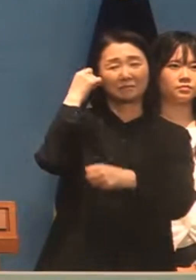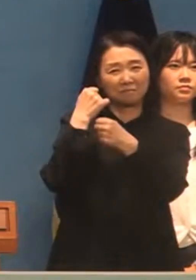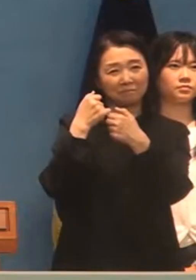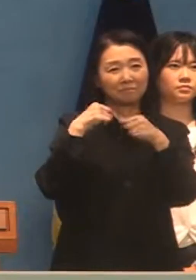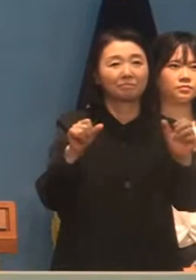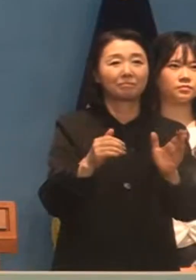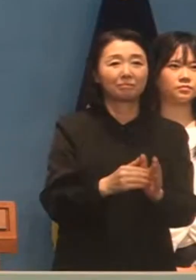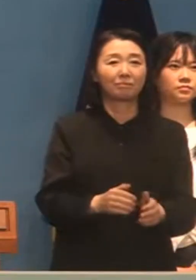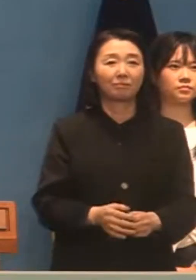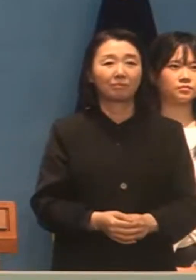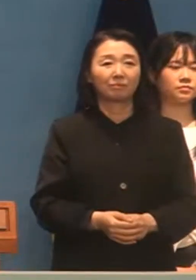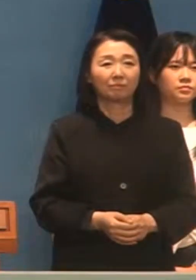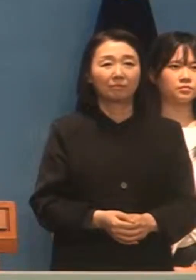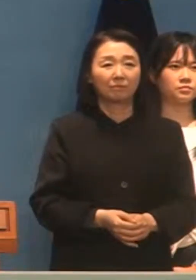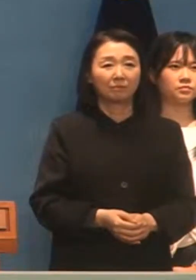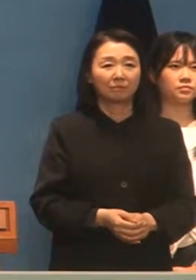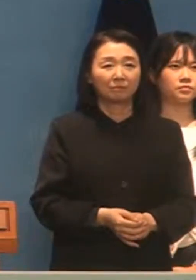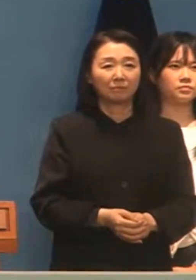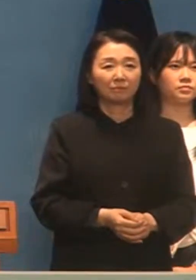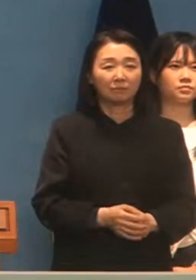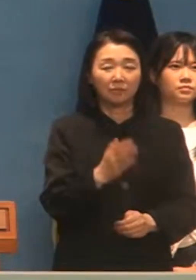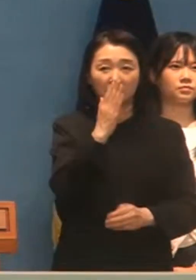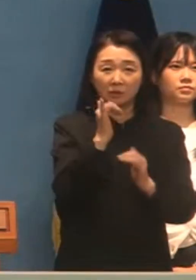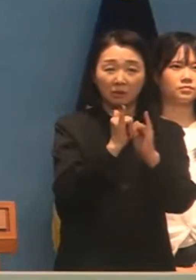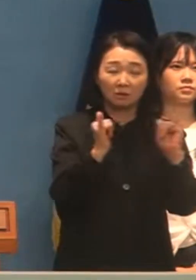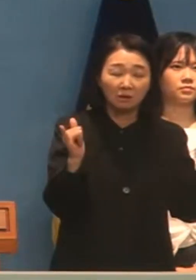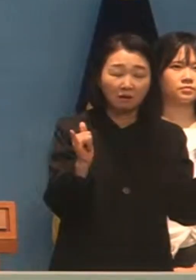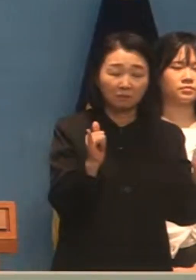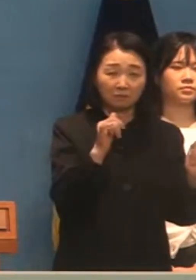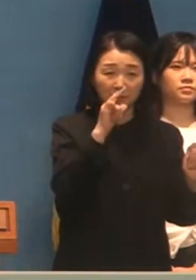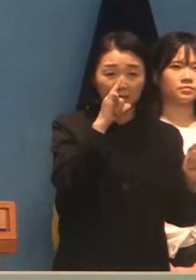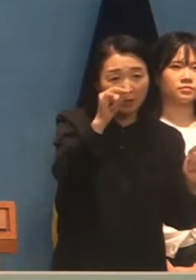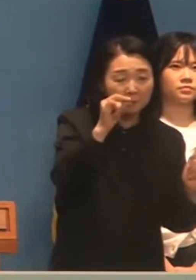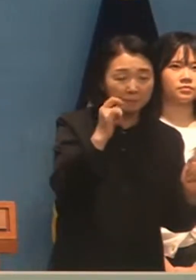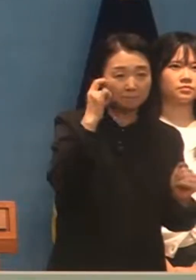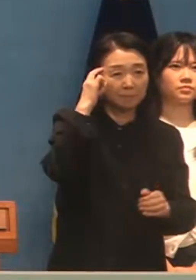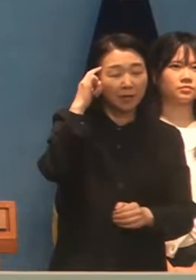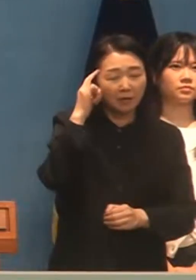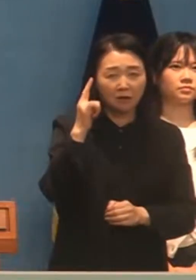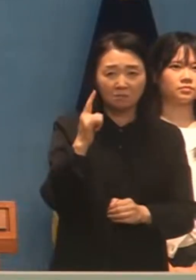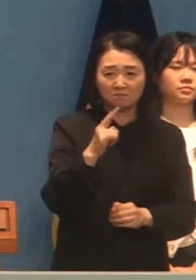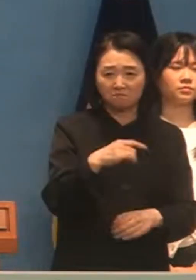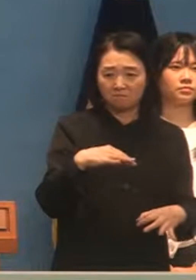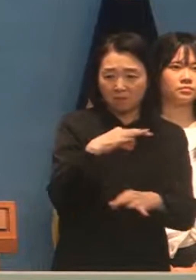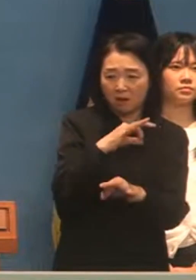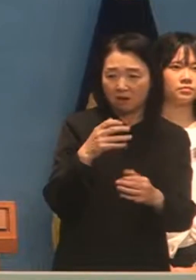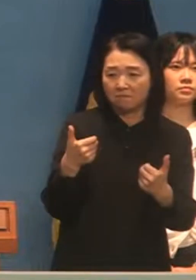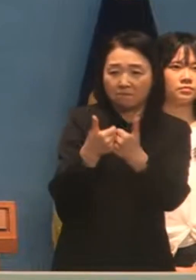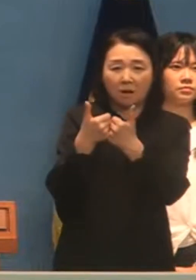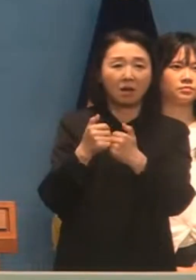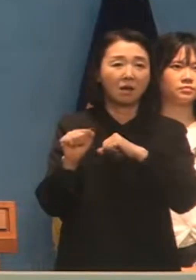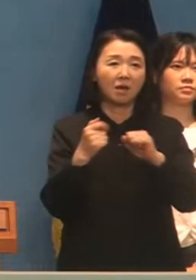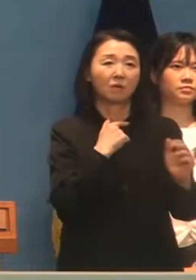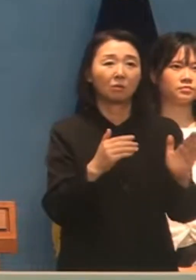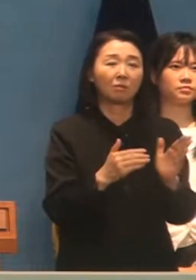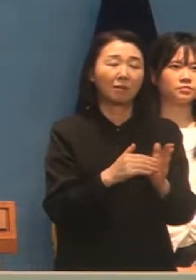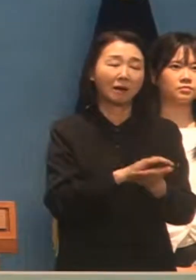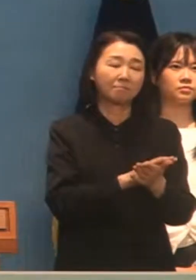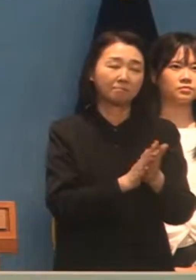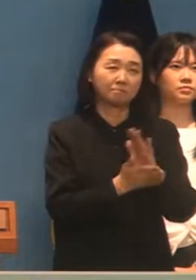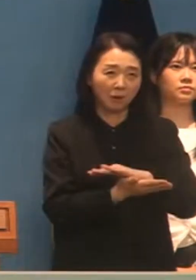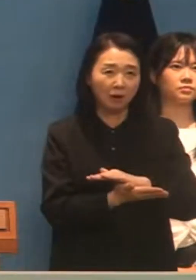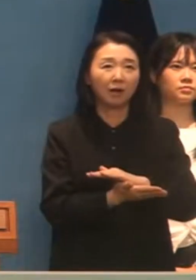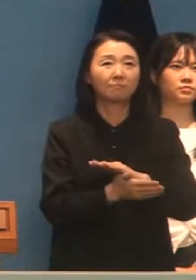정면으로 뒤엎었습니다. 청년들은 예민한 감각으로 불의에 반응했고 행동했고 또